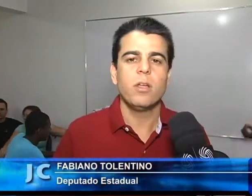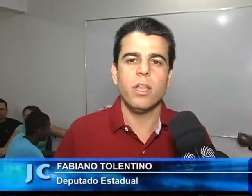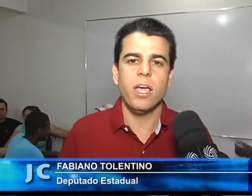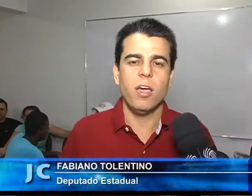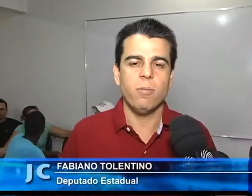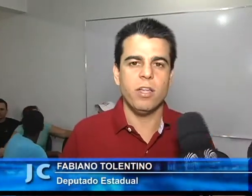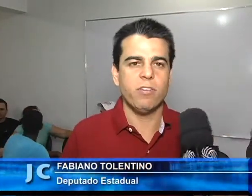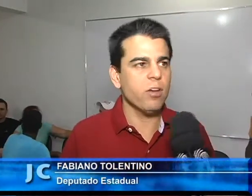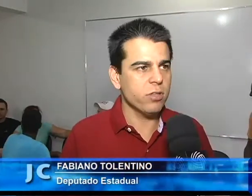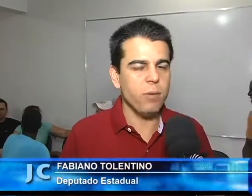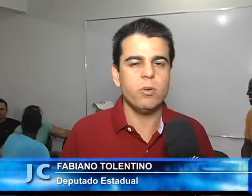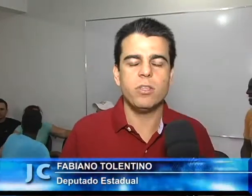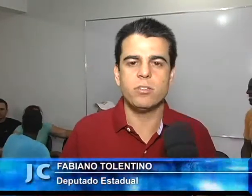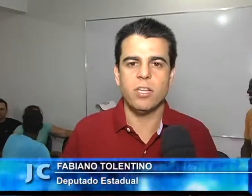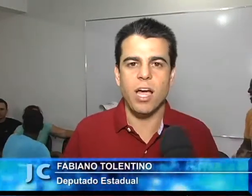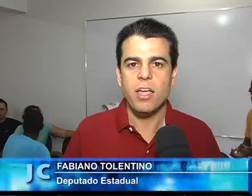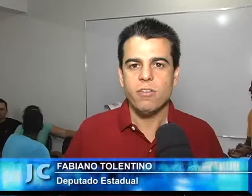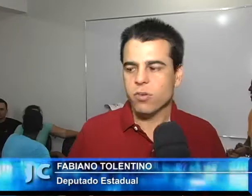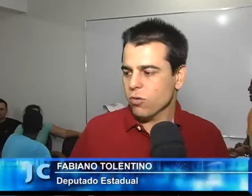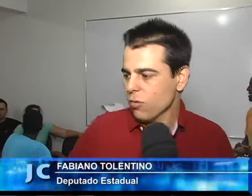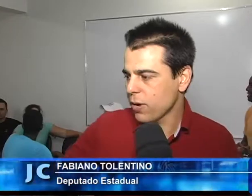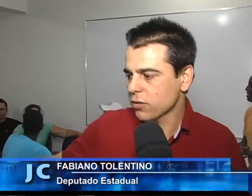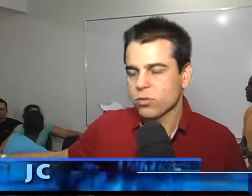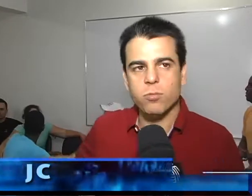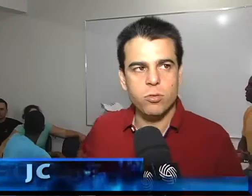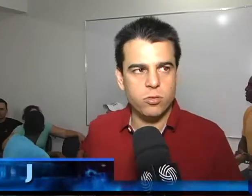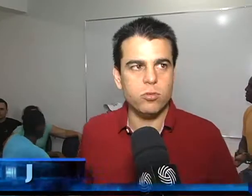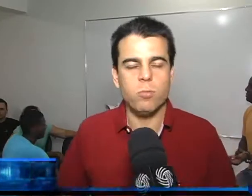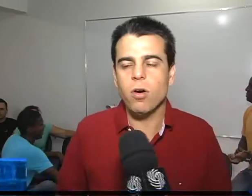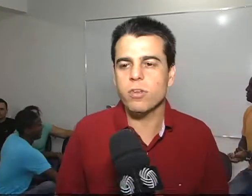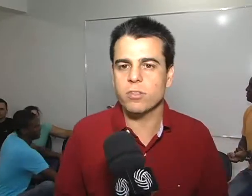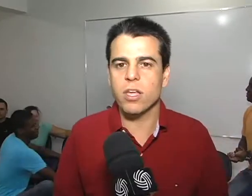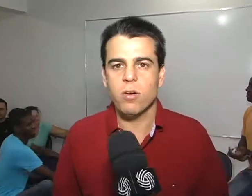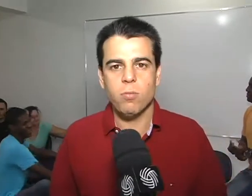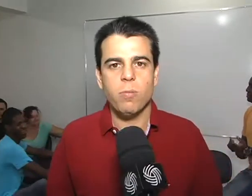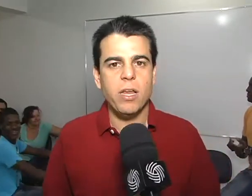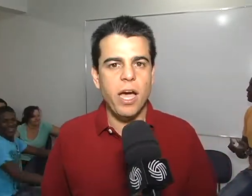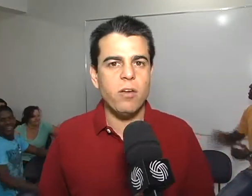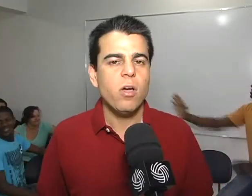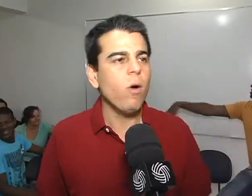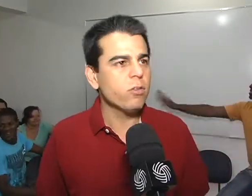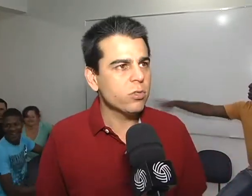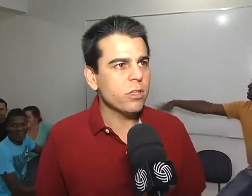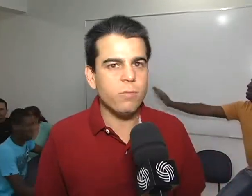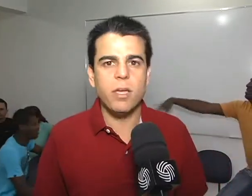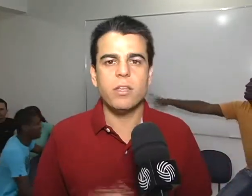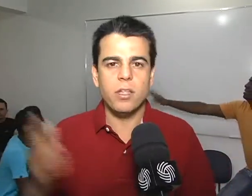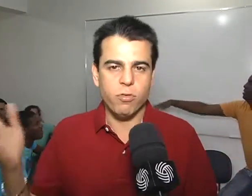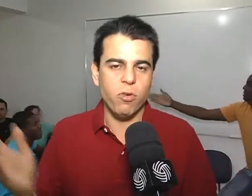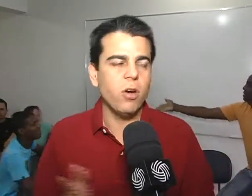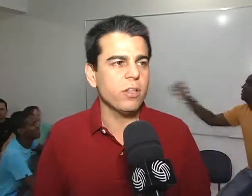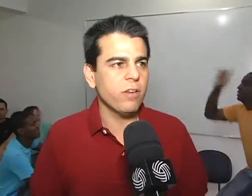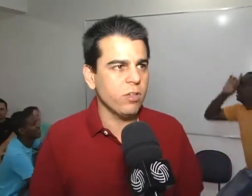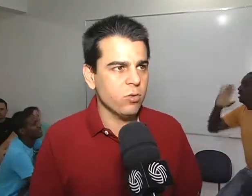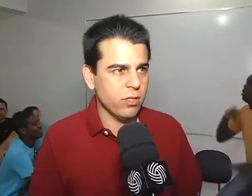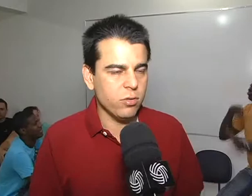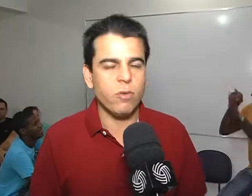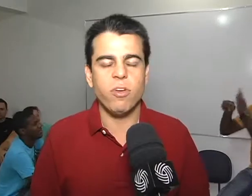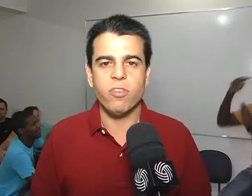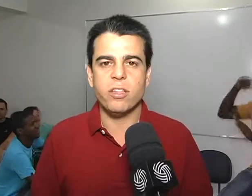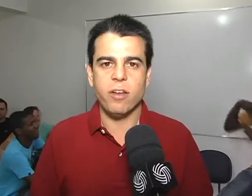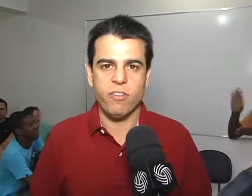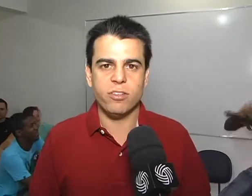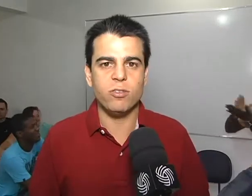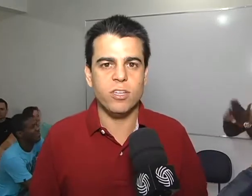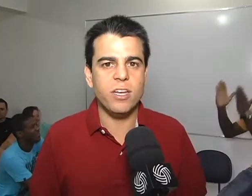bom, realmente vai ajudar muito, auxiliar. Foram comprados os móveis, o mobiliário, com a ajuda também do fórum, através de uma